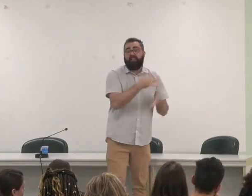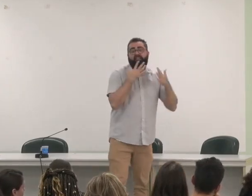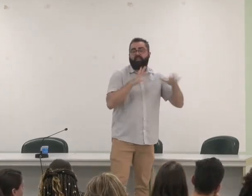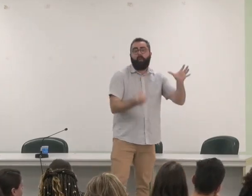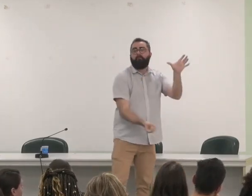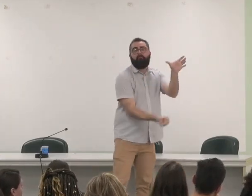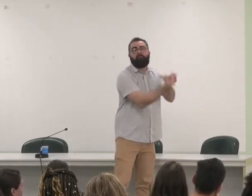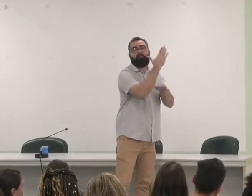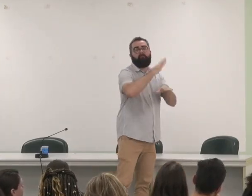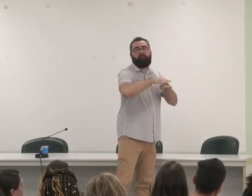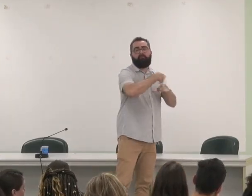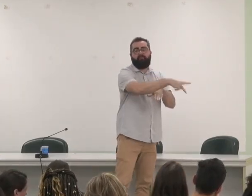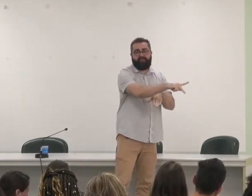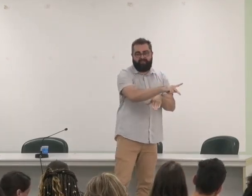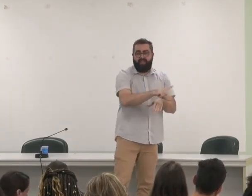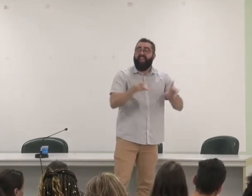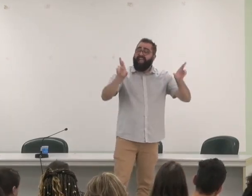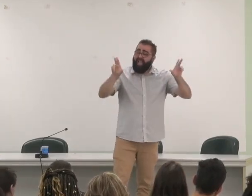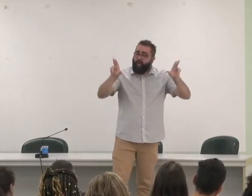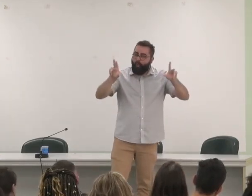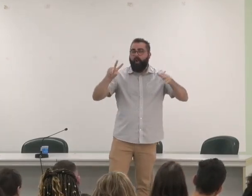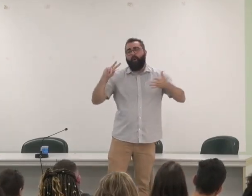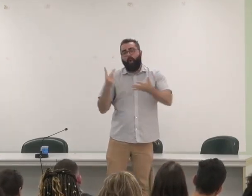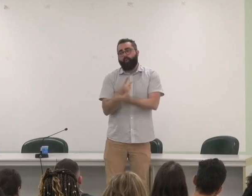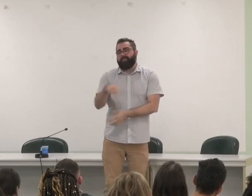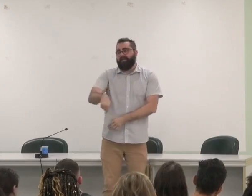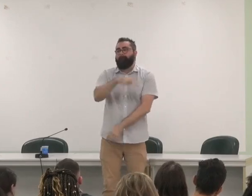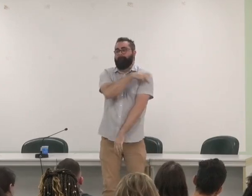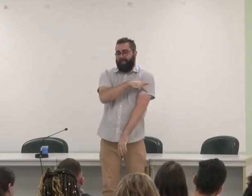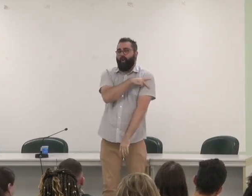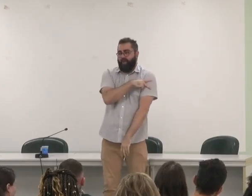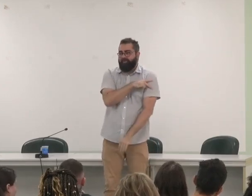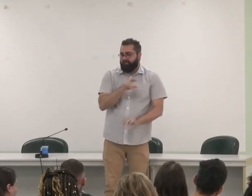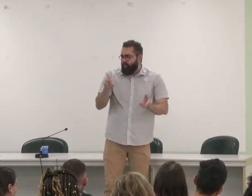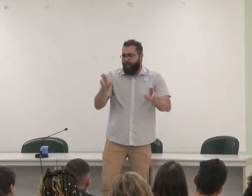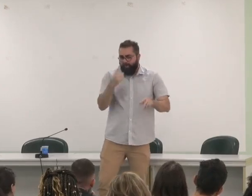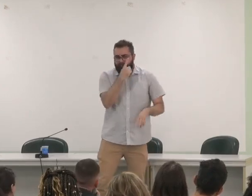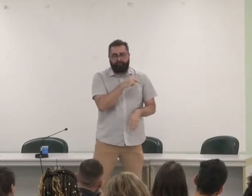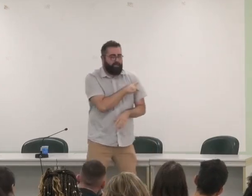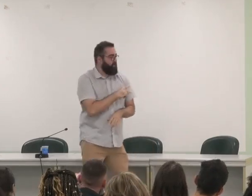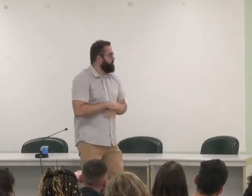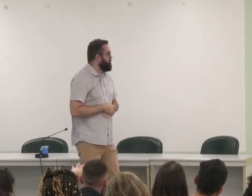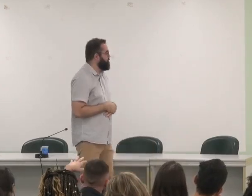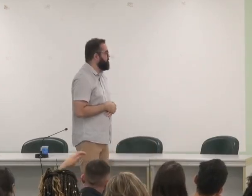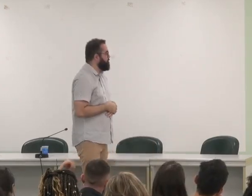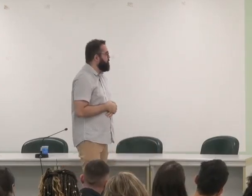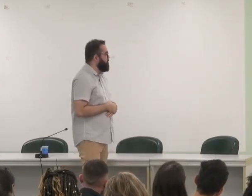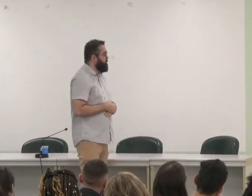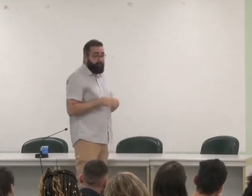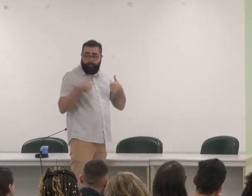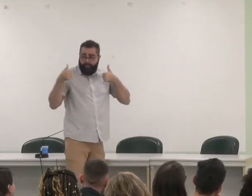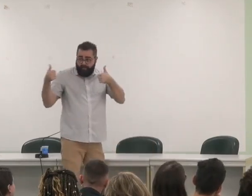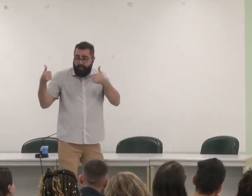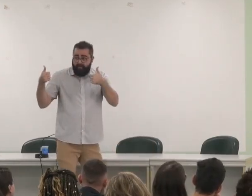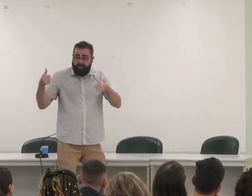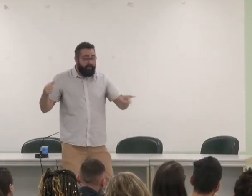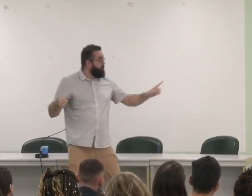nenhum tipo de substrato linguístico. E o que acabou acontecendo é muito parecido com a comunidade que eu vou descrever aqui no